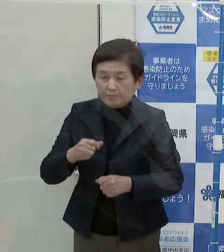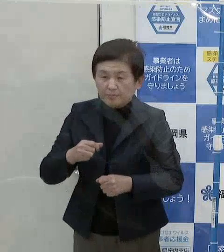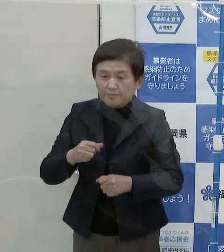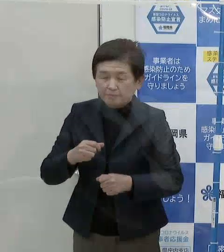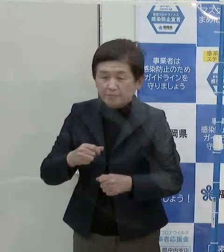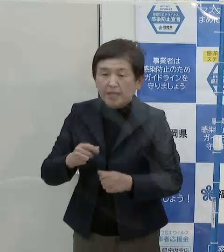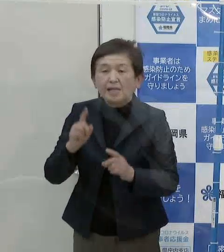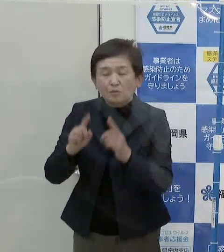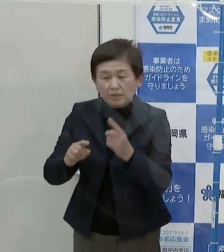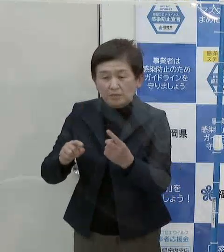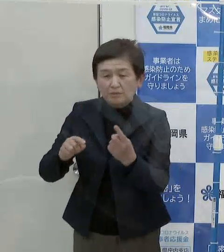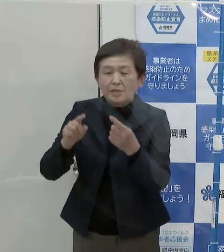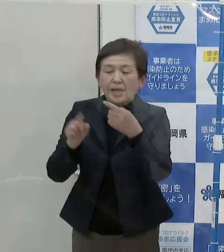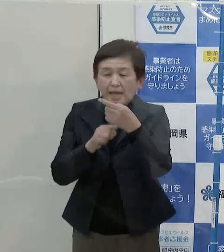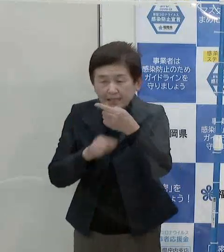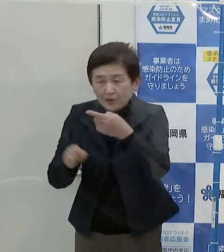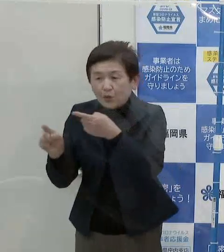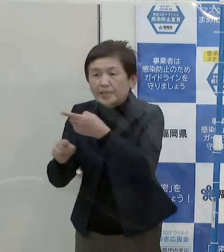人がですね、